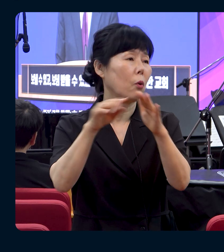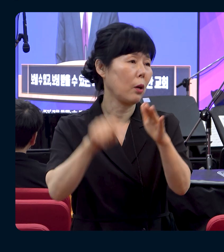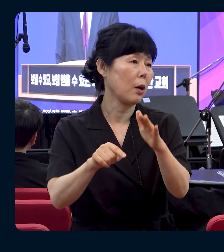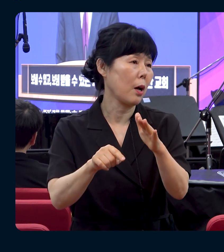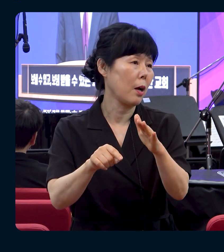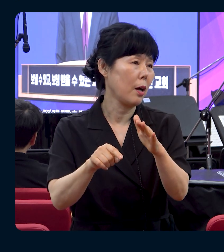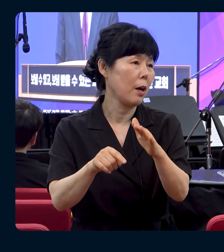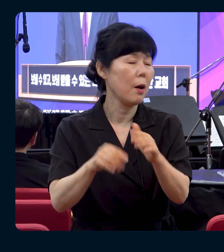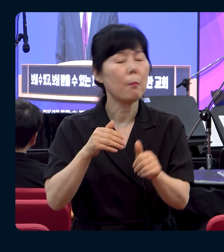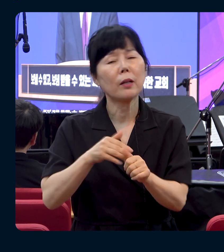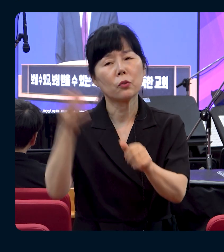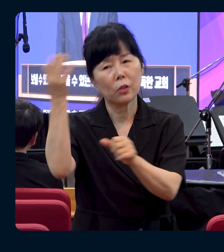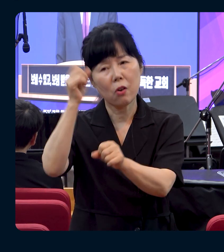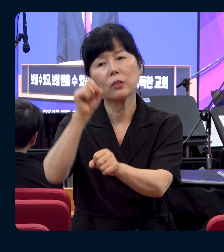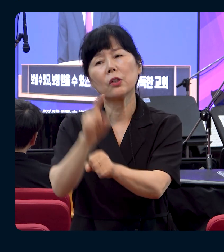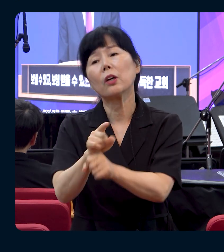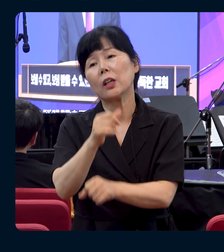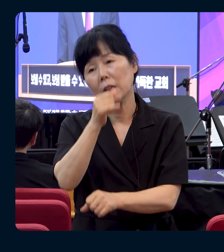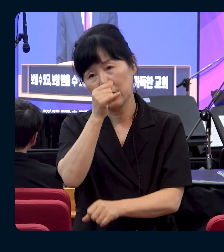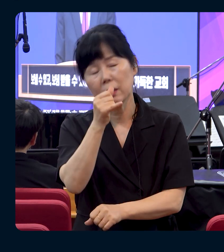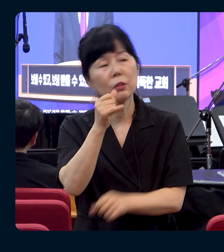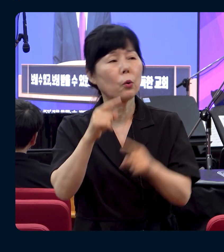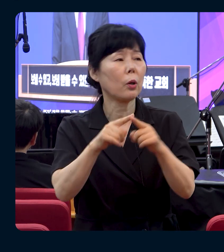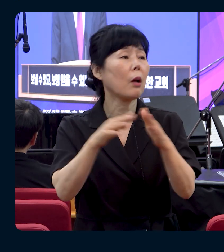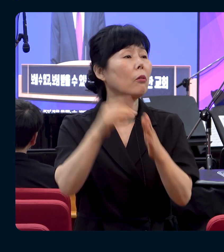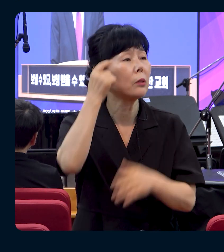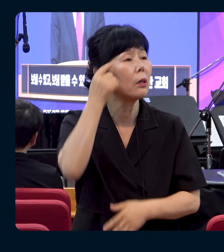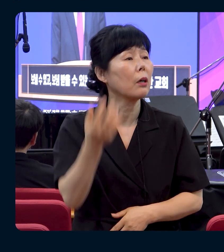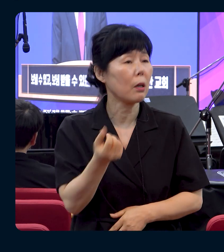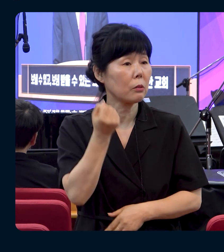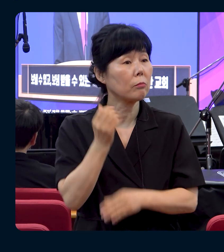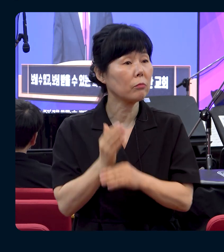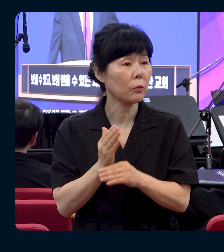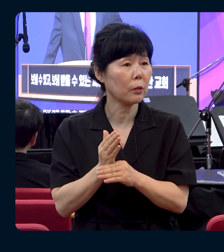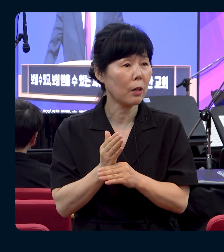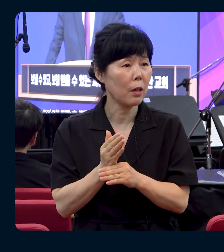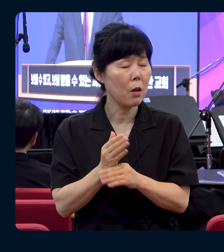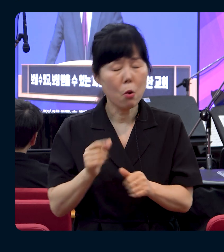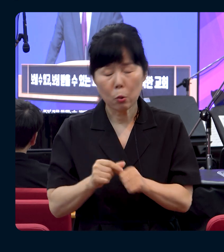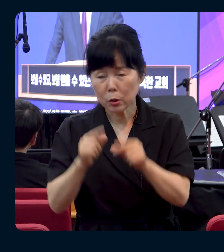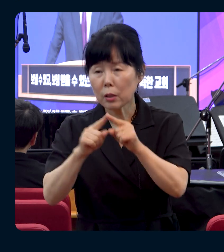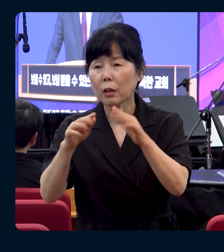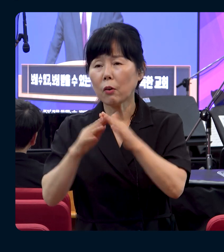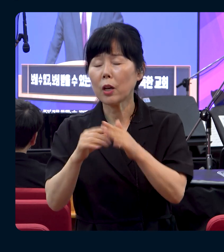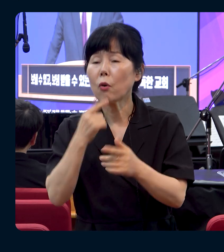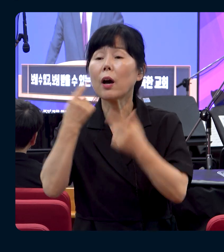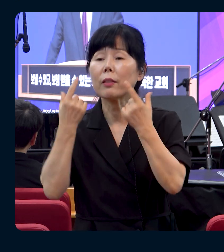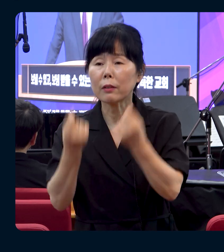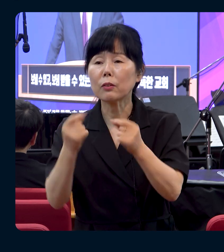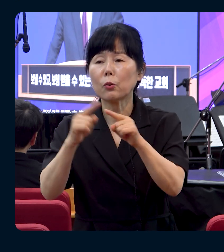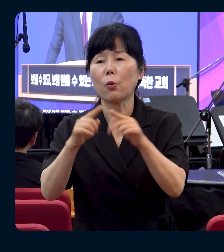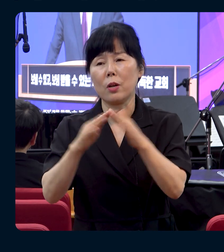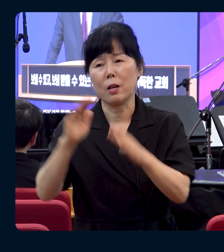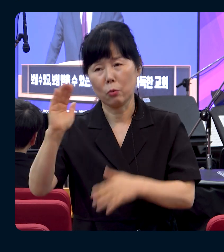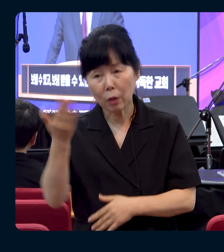믿습니다. 정말 우리 호산나 교회가 그런 교회가 되어야 한다고